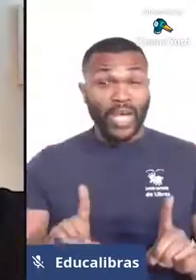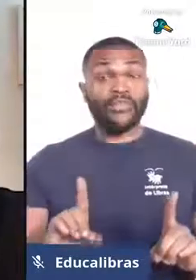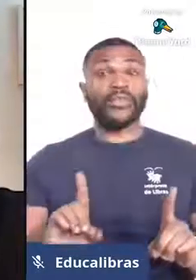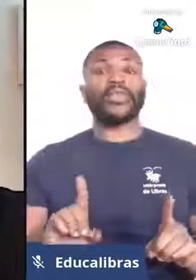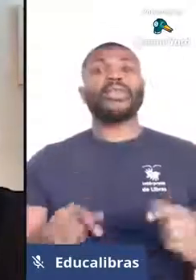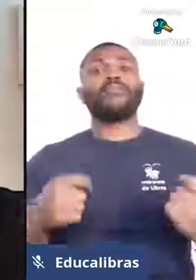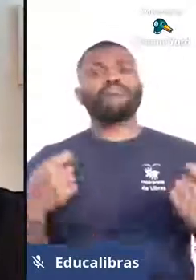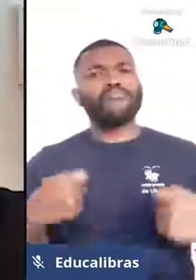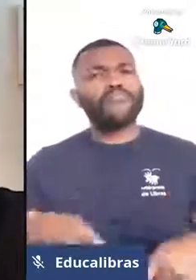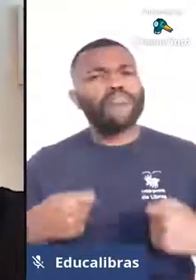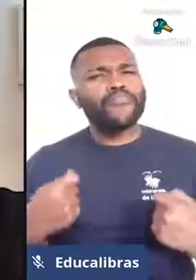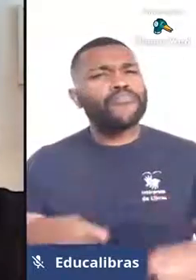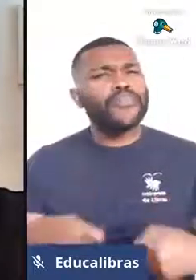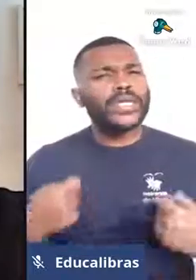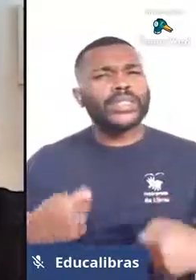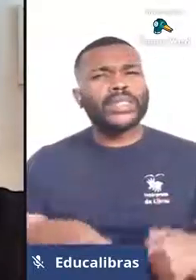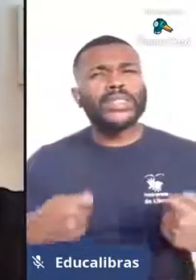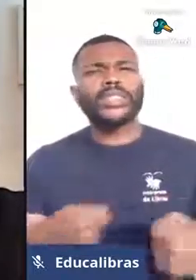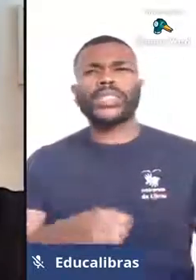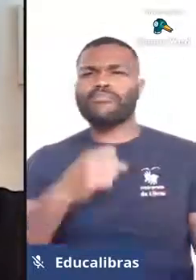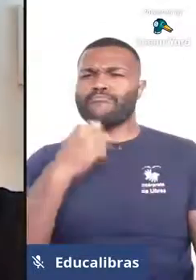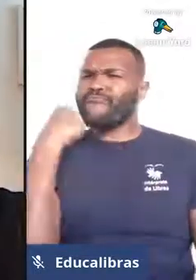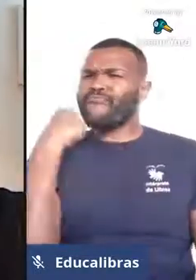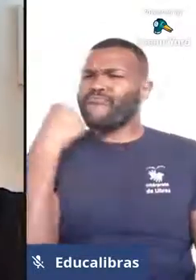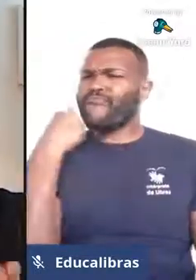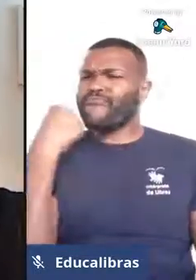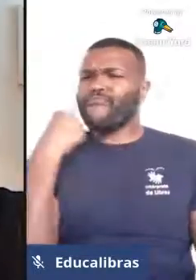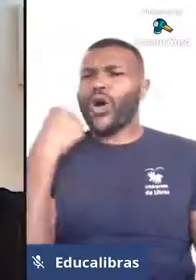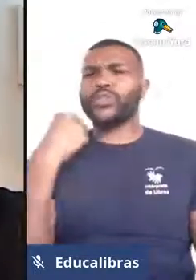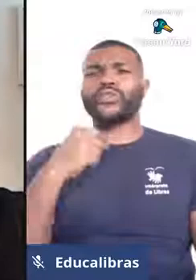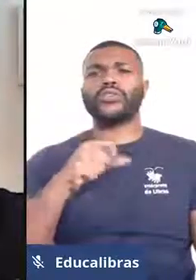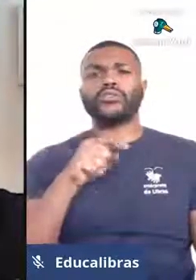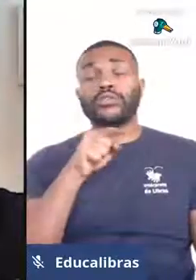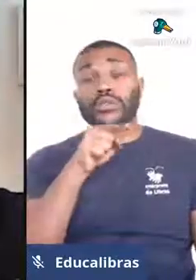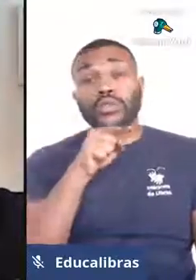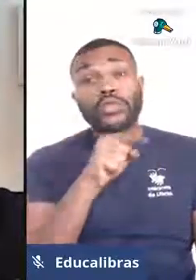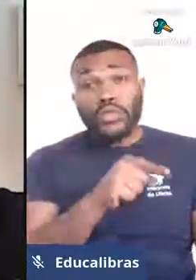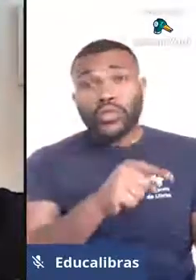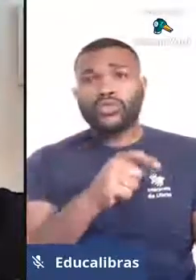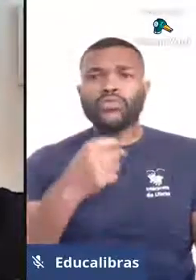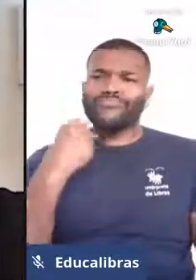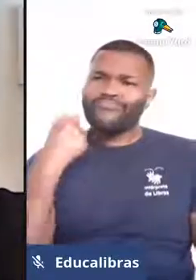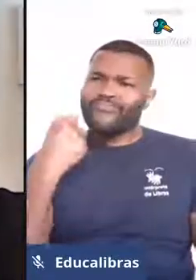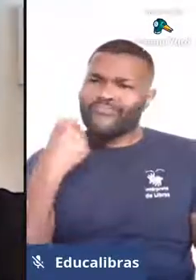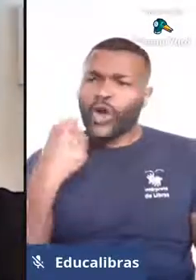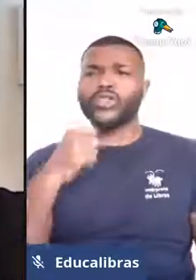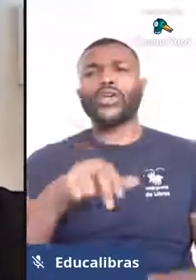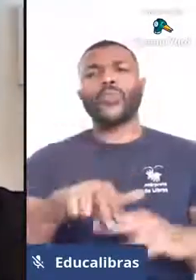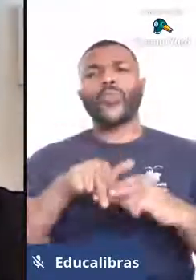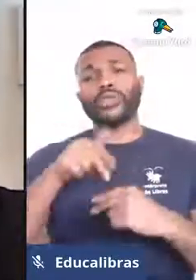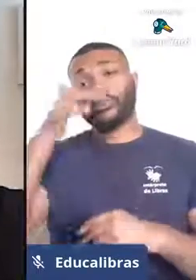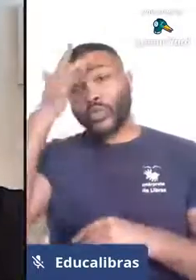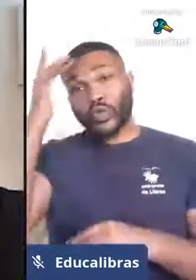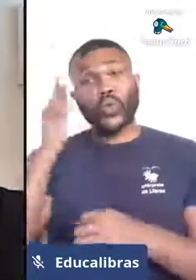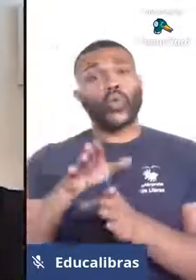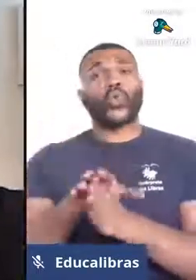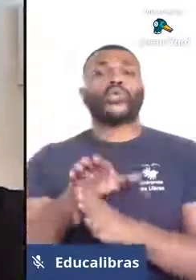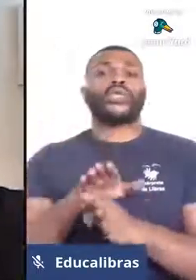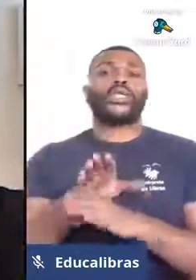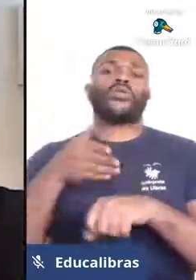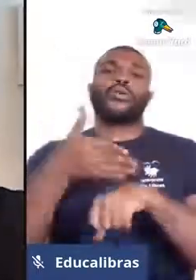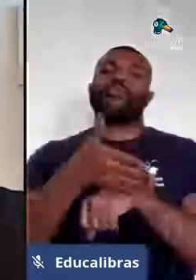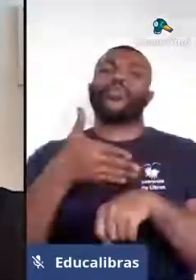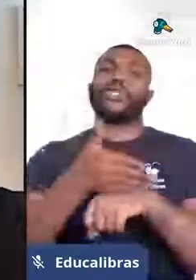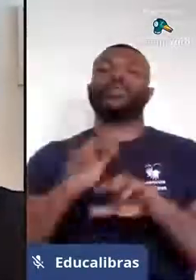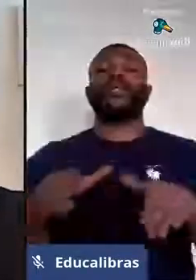atacada de maneira bastante potente. E isso é feito com mais potência pelos próprios conselheiros. Então, é o conselheiro